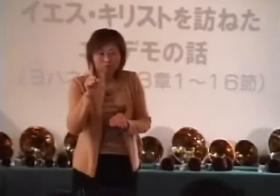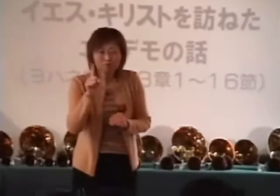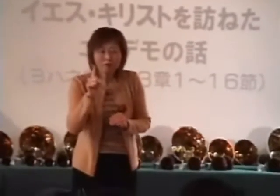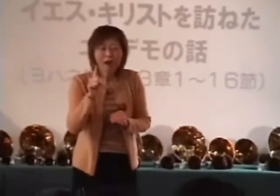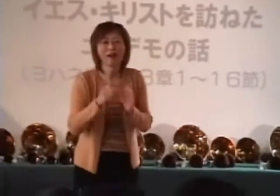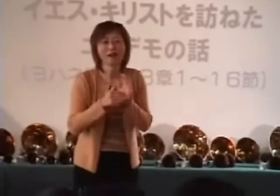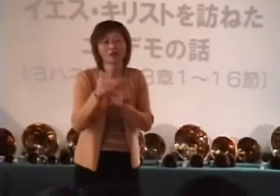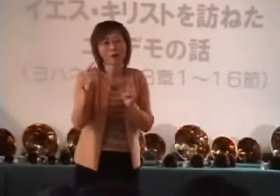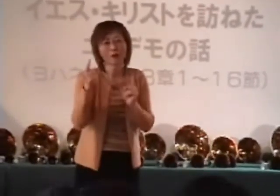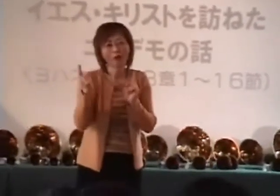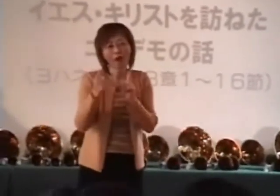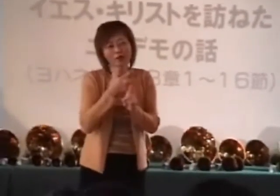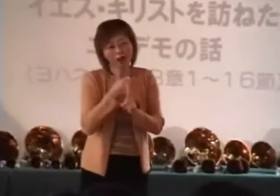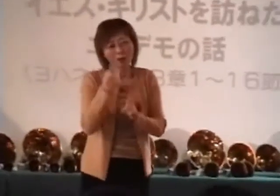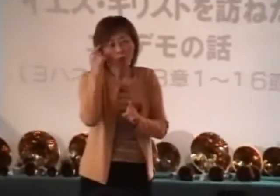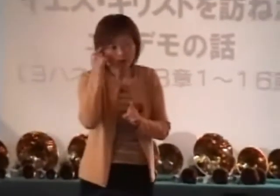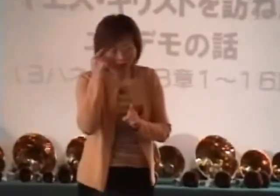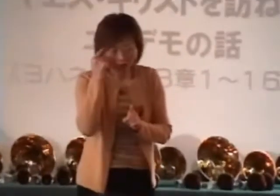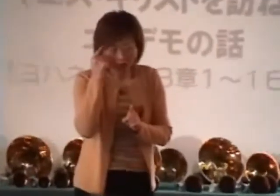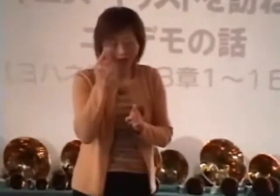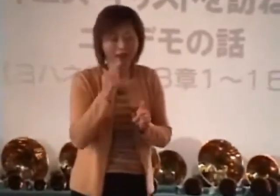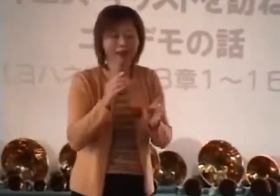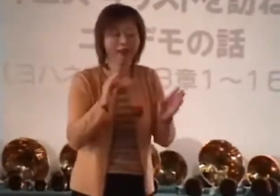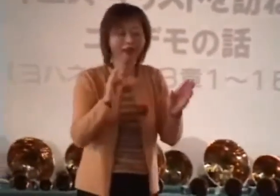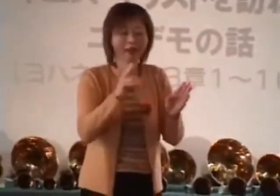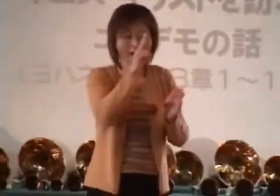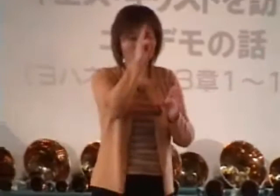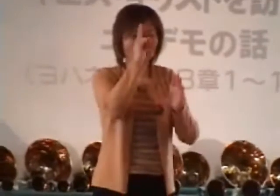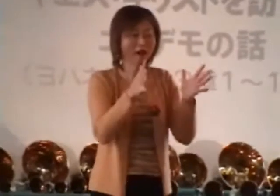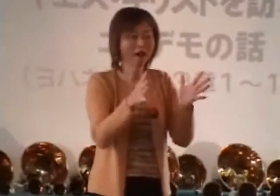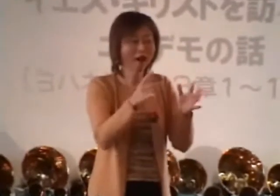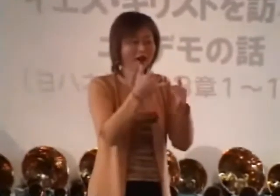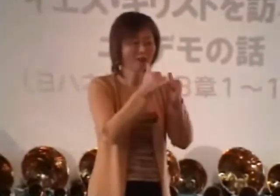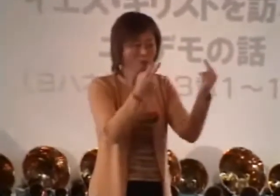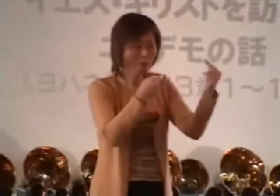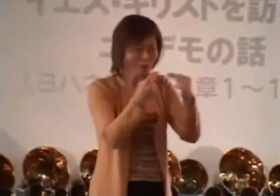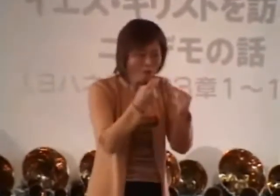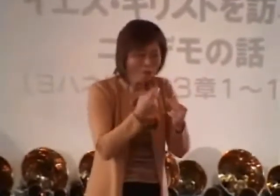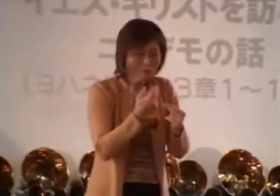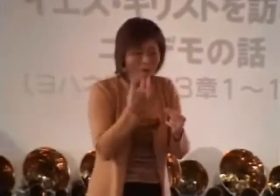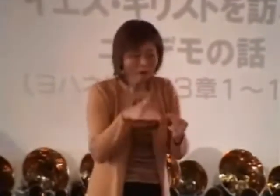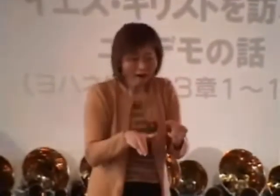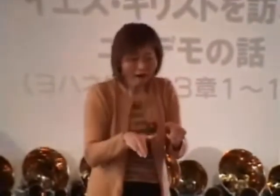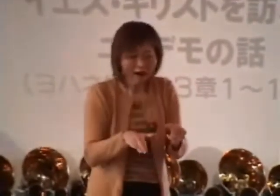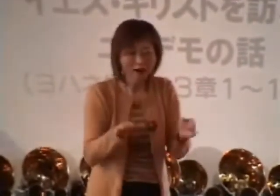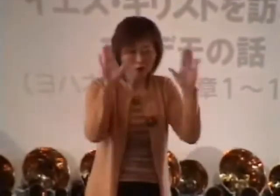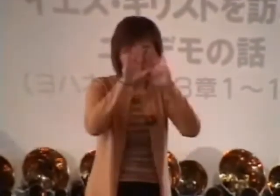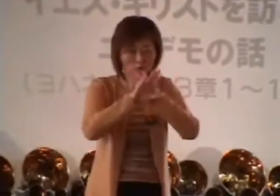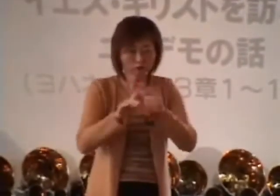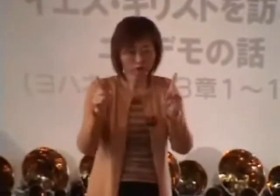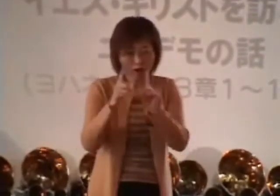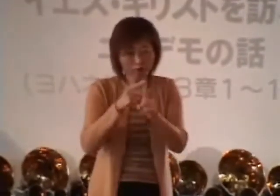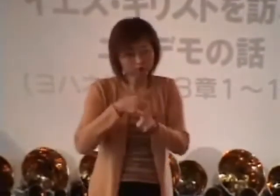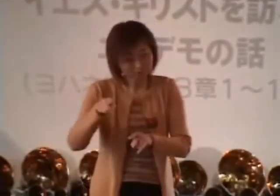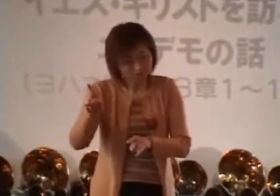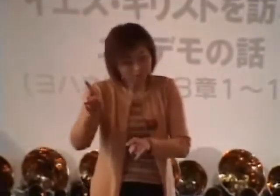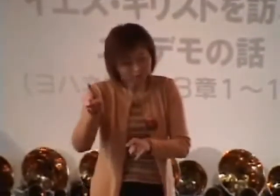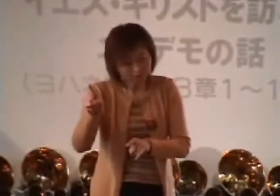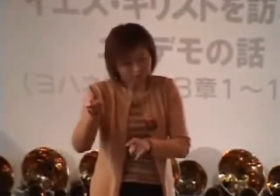多くのことを知っている律法学者であり、また議員でありましたが、昼行くのははばかられ